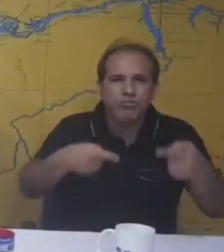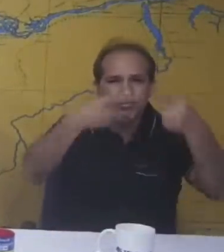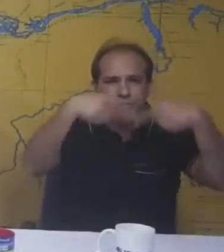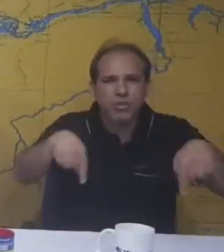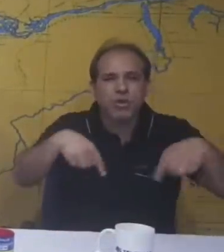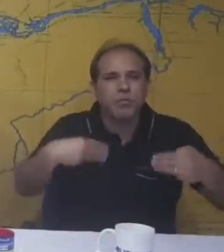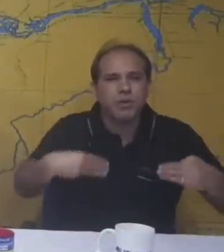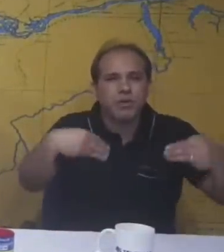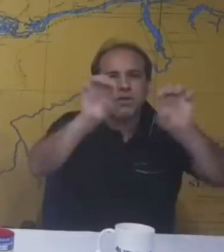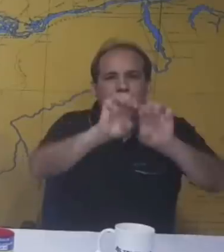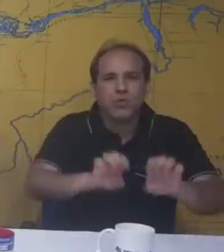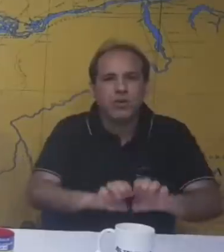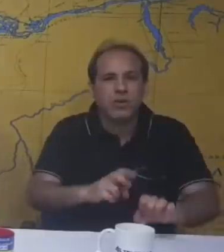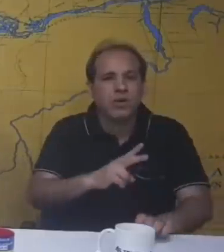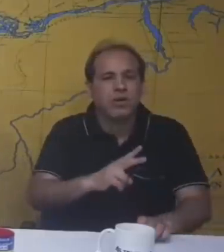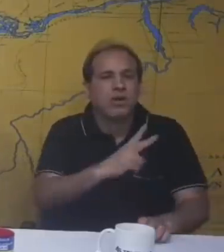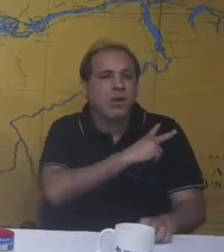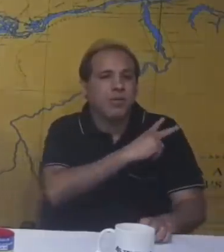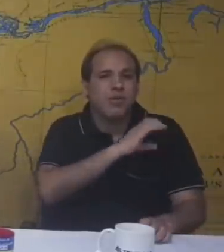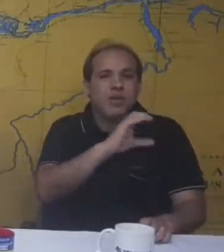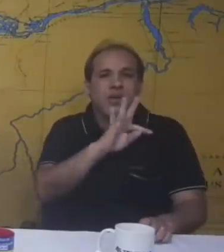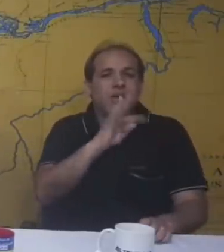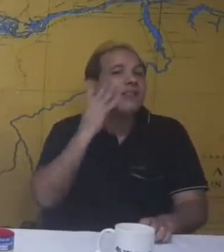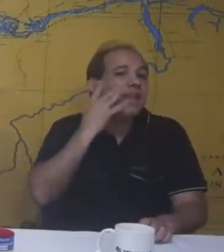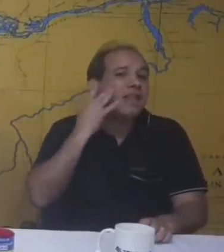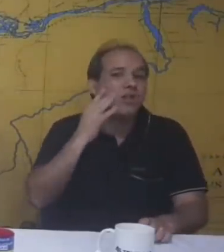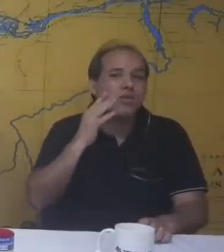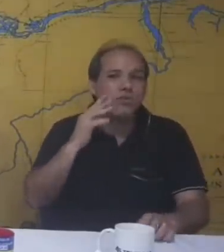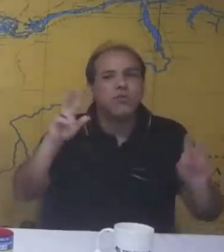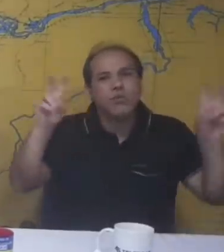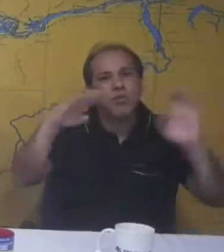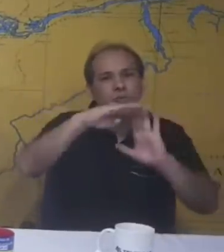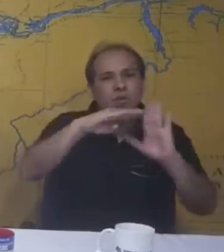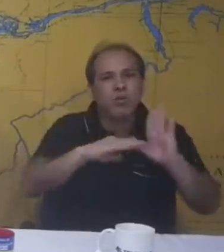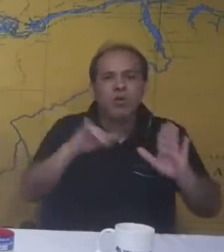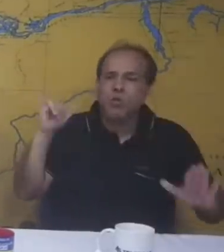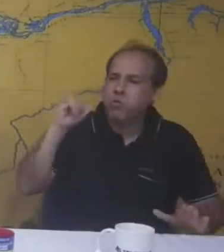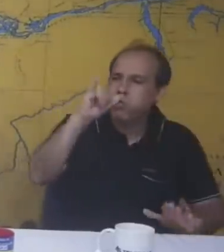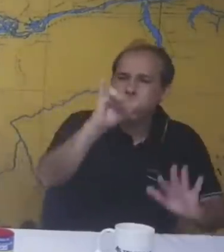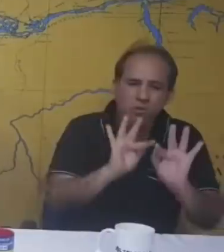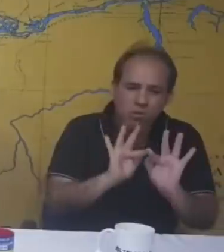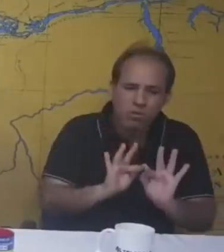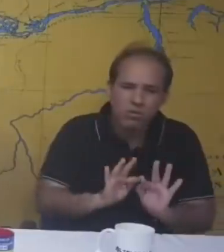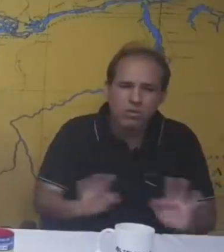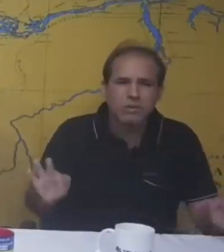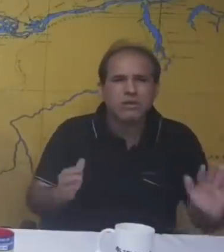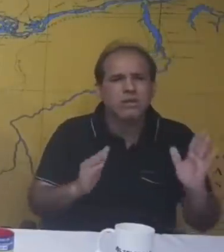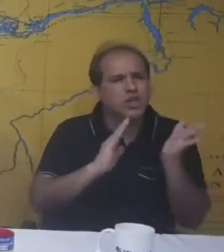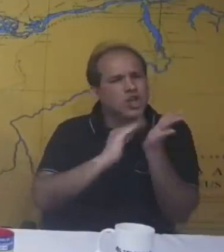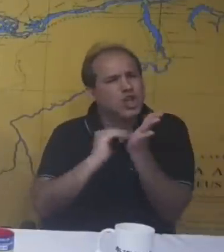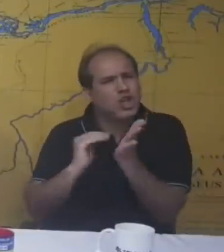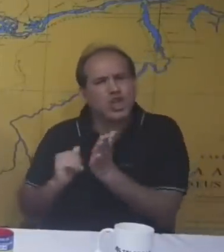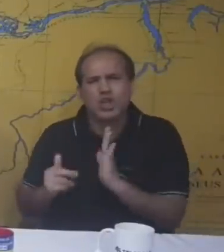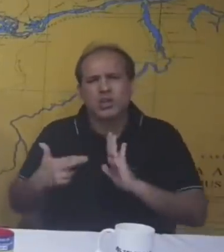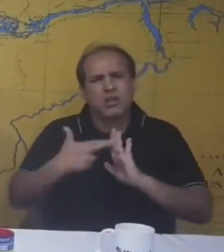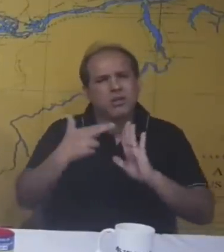da Infraestrutura, o Capitão Tarcísio, o programa Voo Simples. Foram dezenas de simplificações